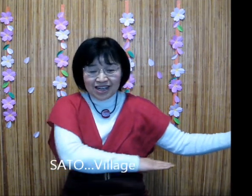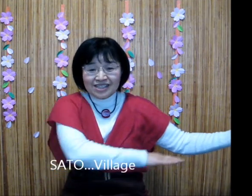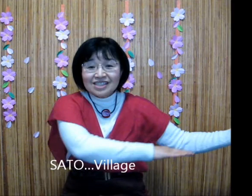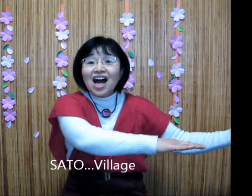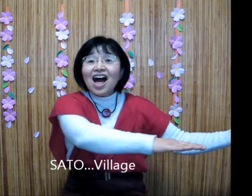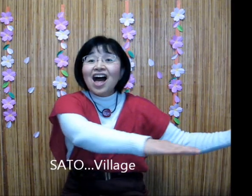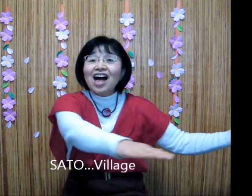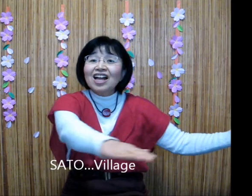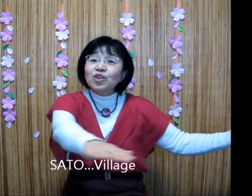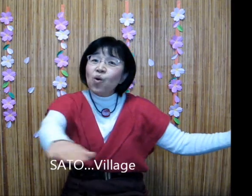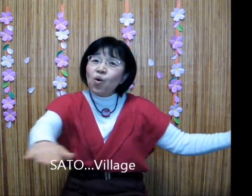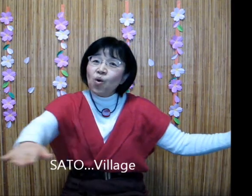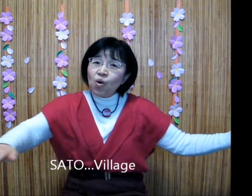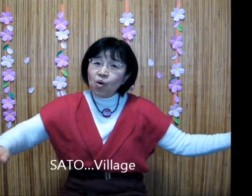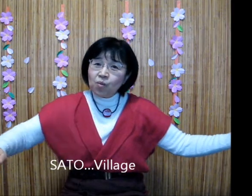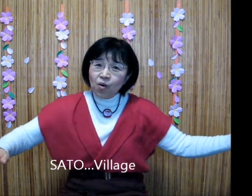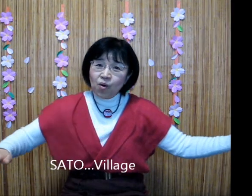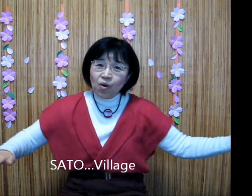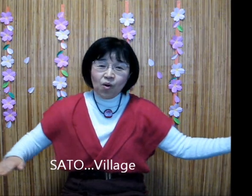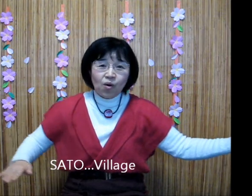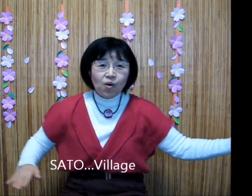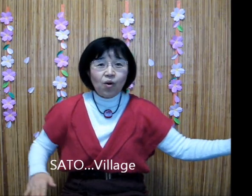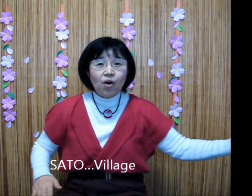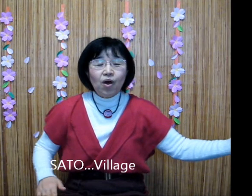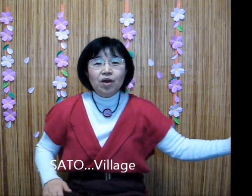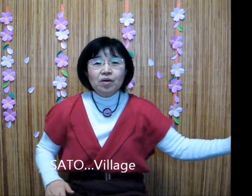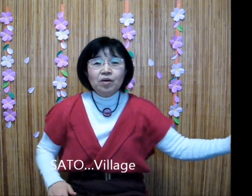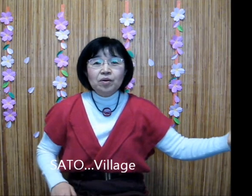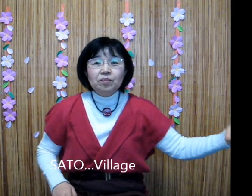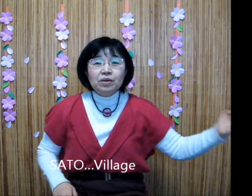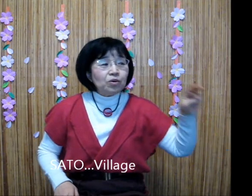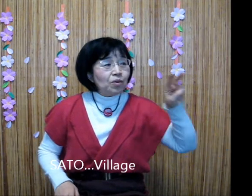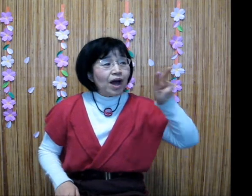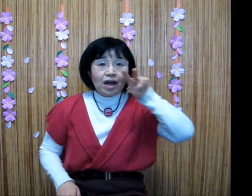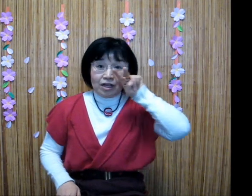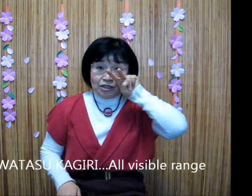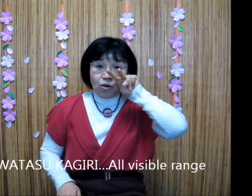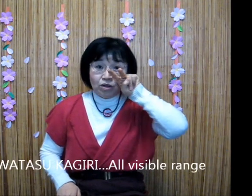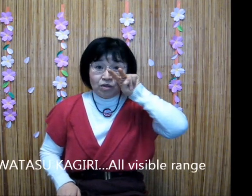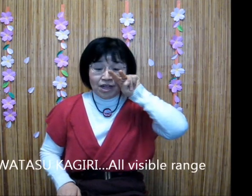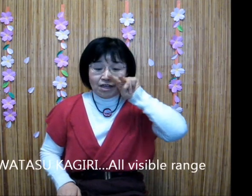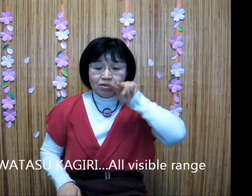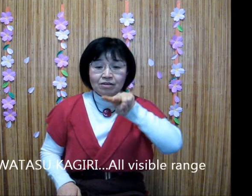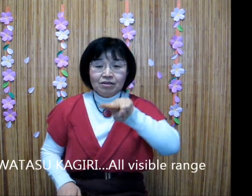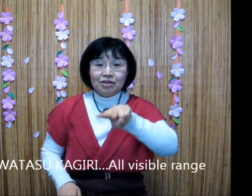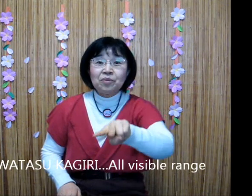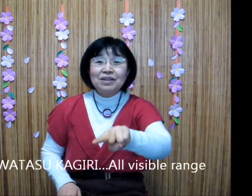里も。見るは2本指でぐるっとこう見て